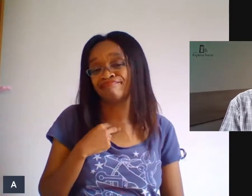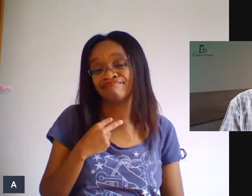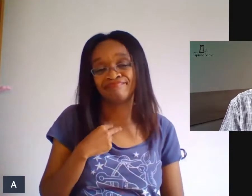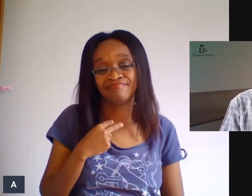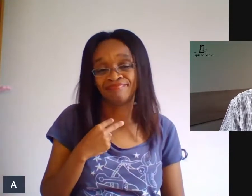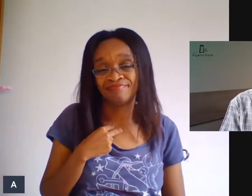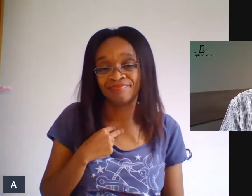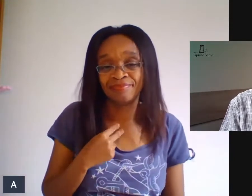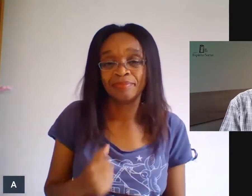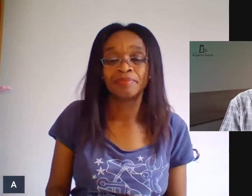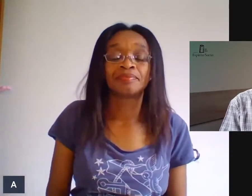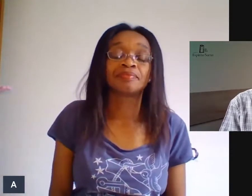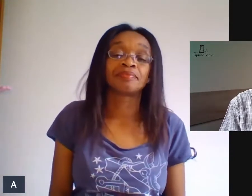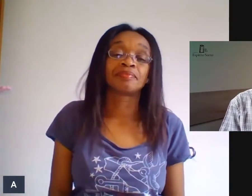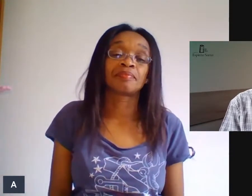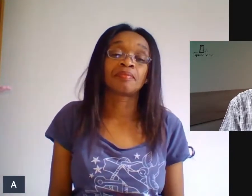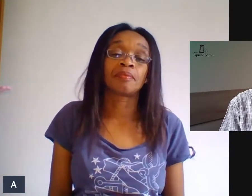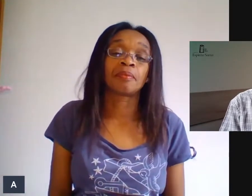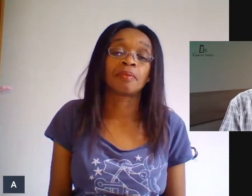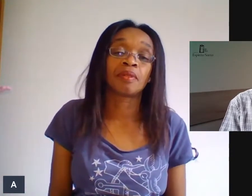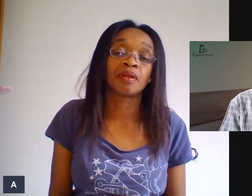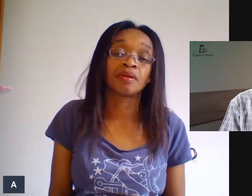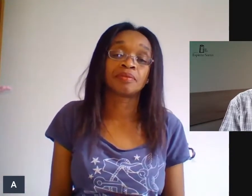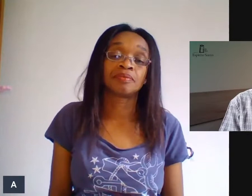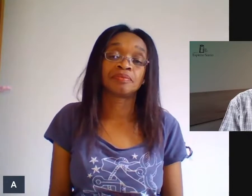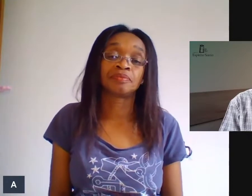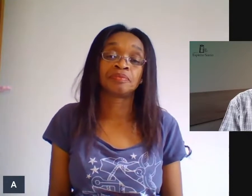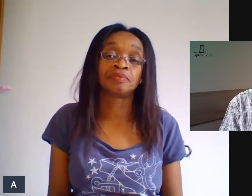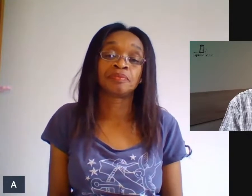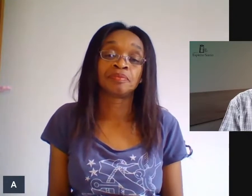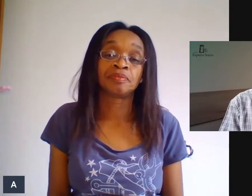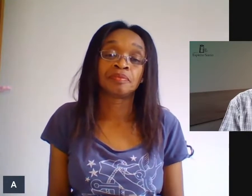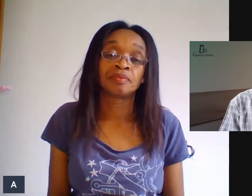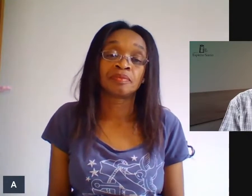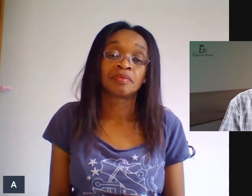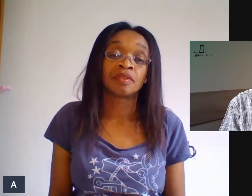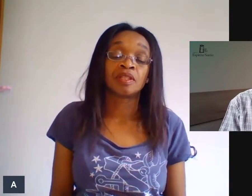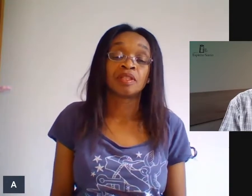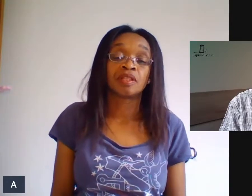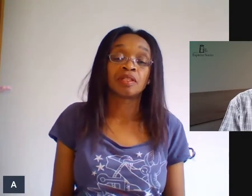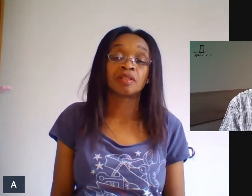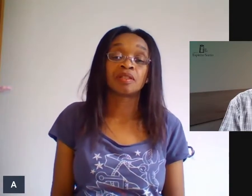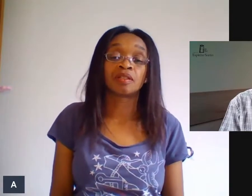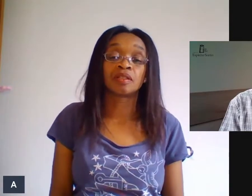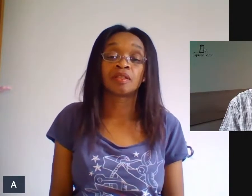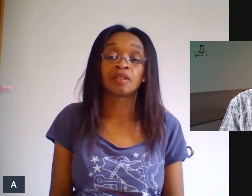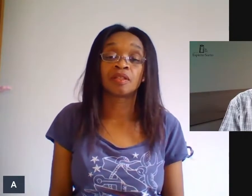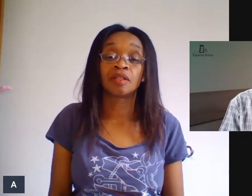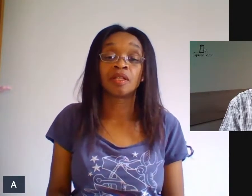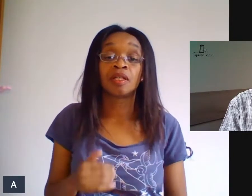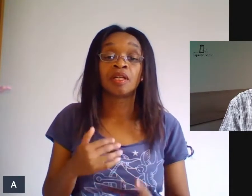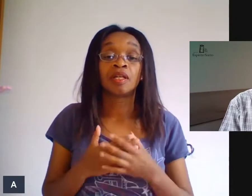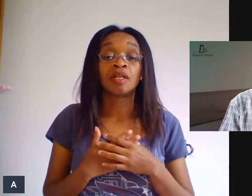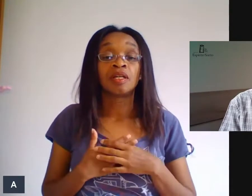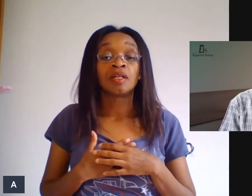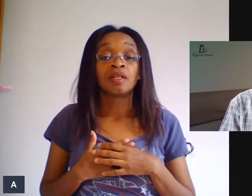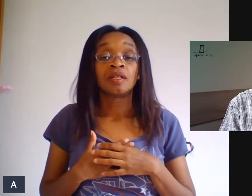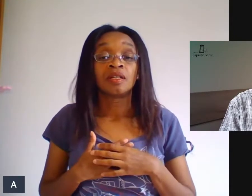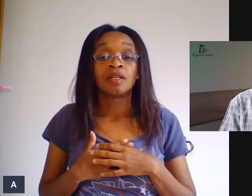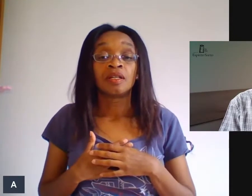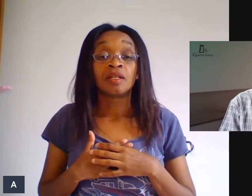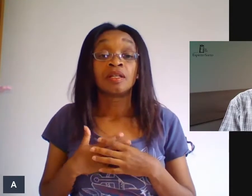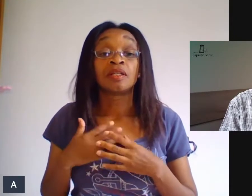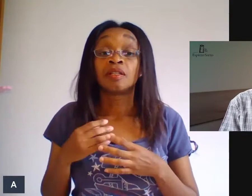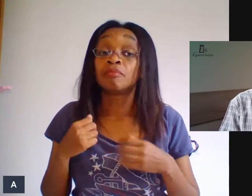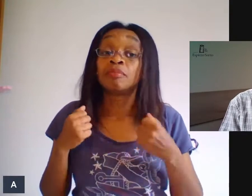que seus pais sofreriam futuramente. Ser impedido, ou seja, não